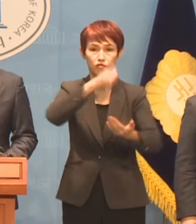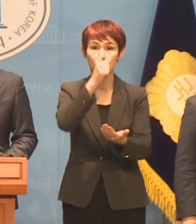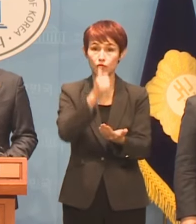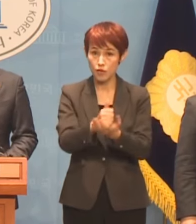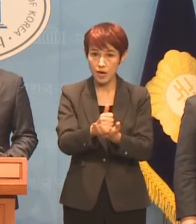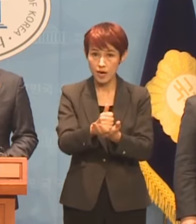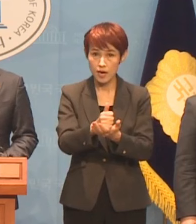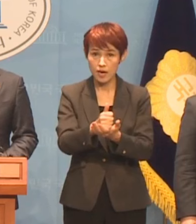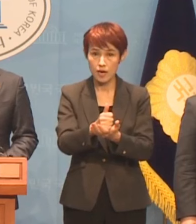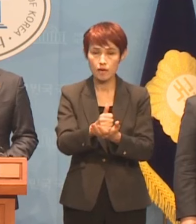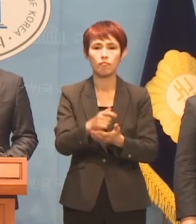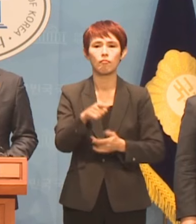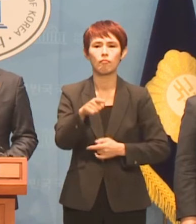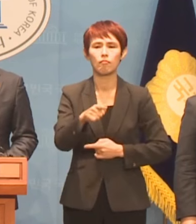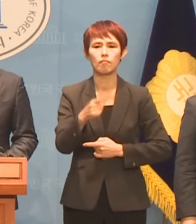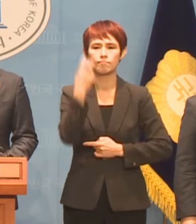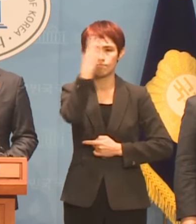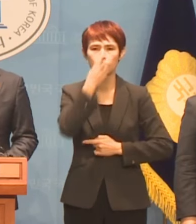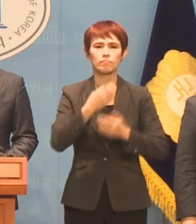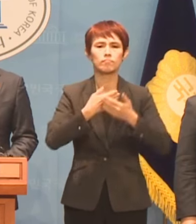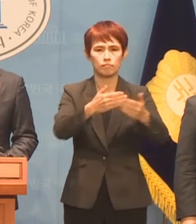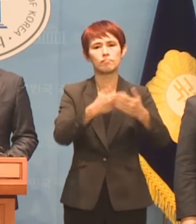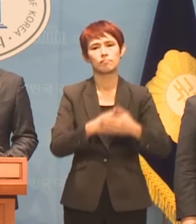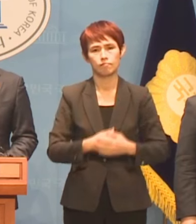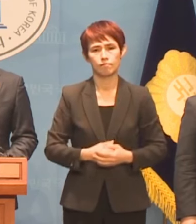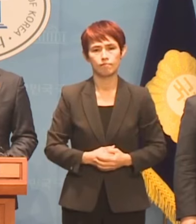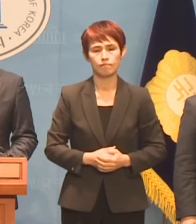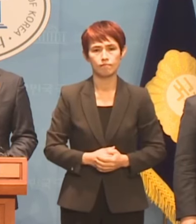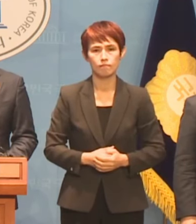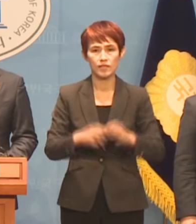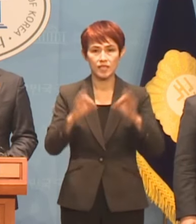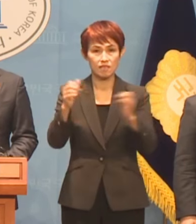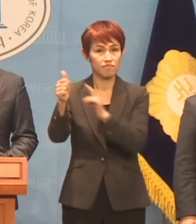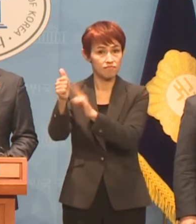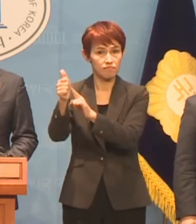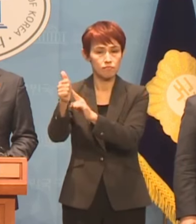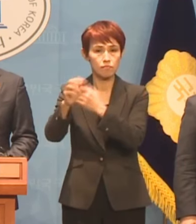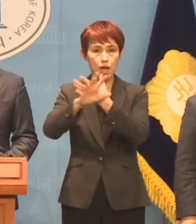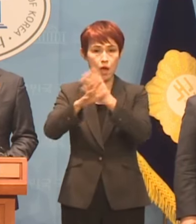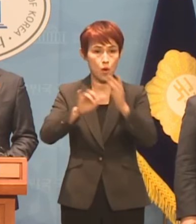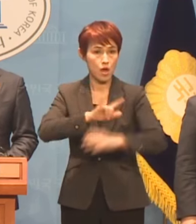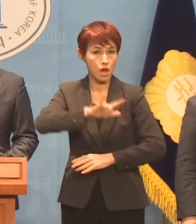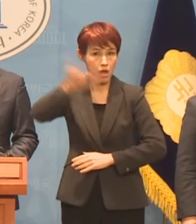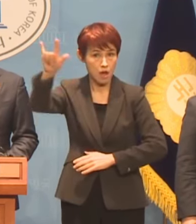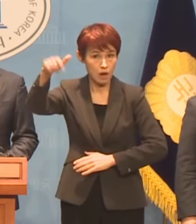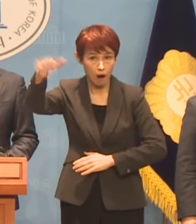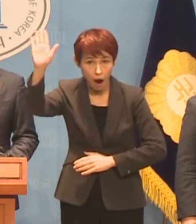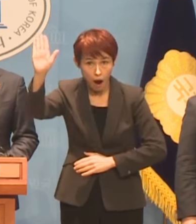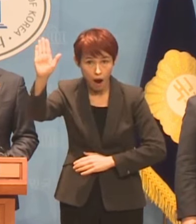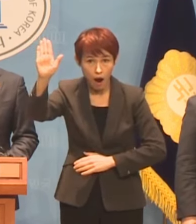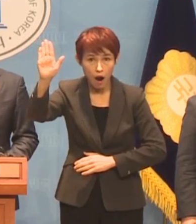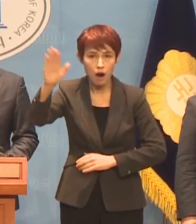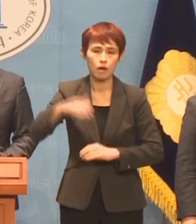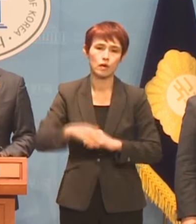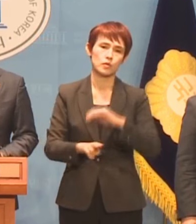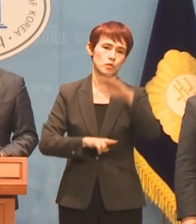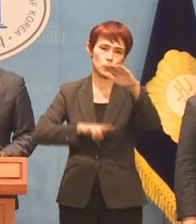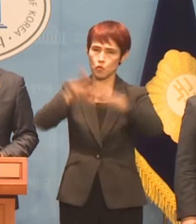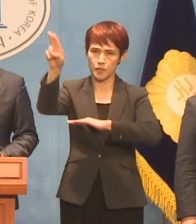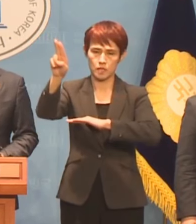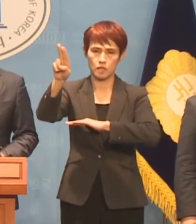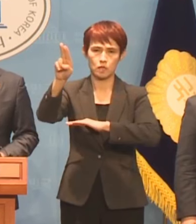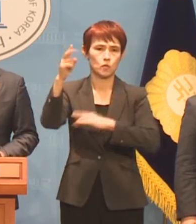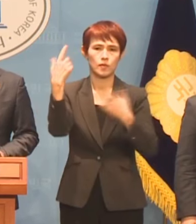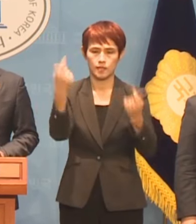수계로 수사가 진행될 예정입니다. 김용현이 해외로 도주한다는 것은 도피이고